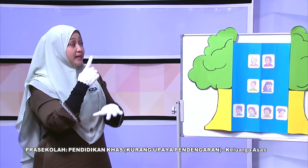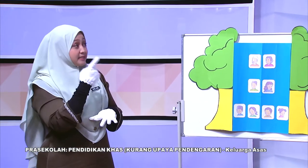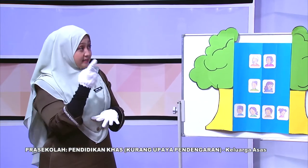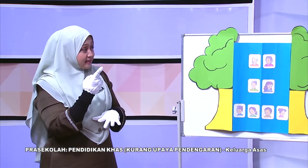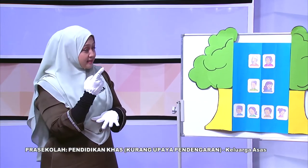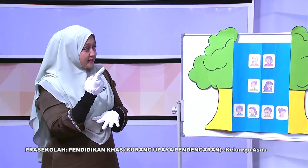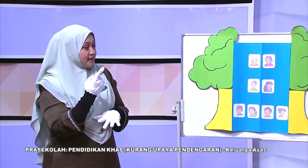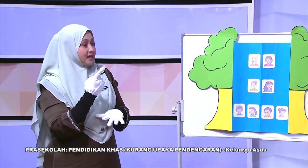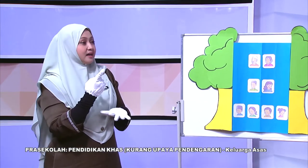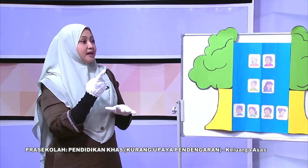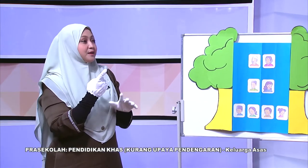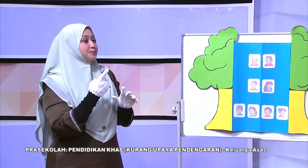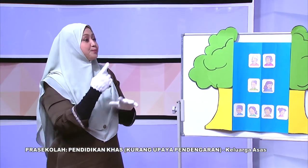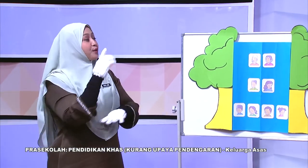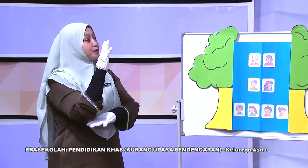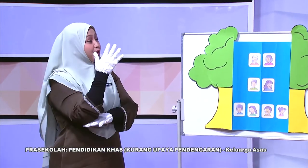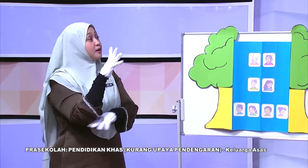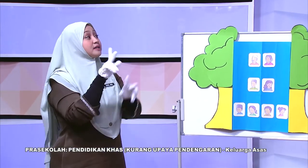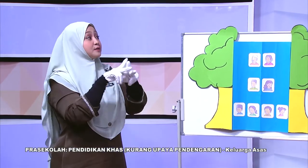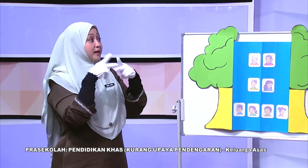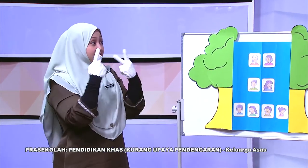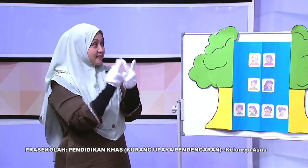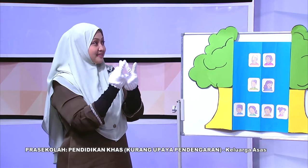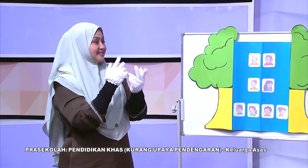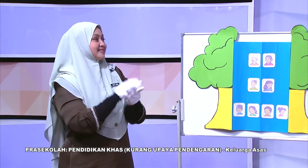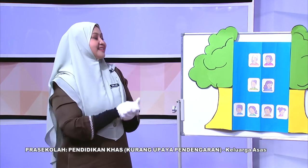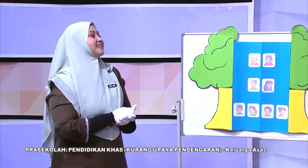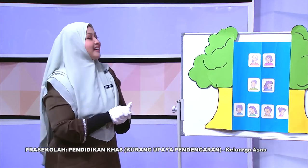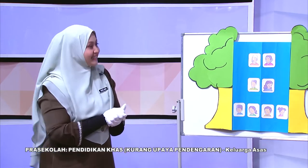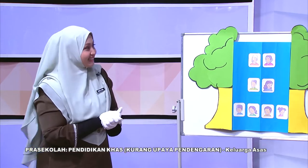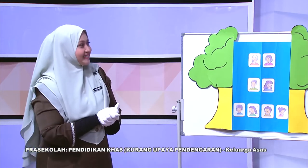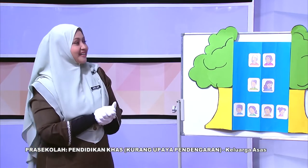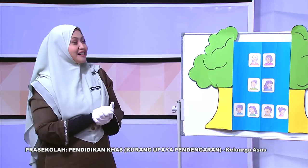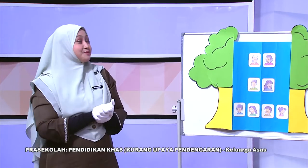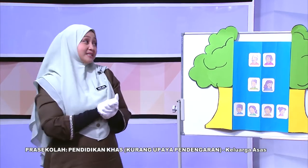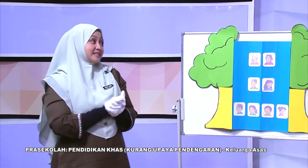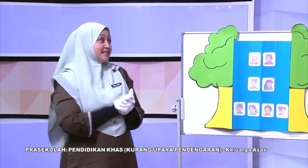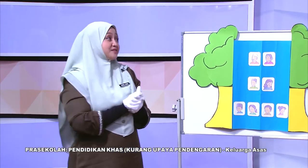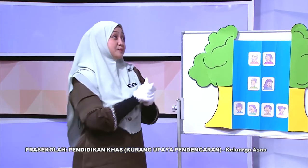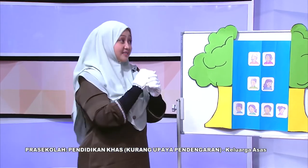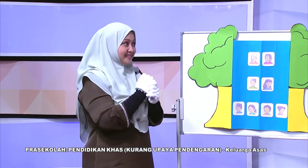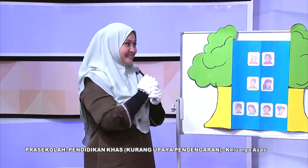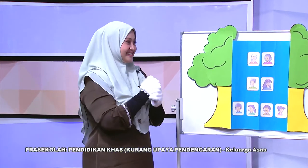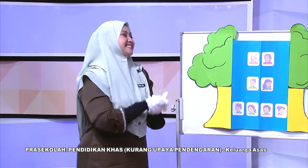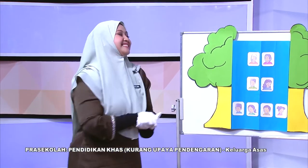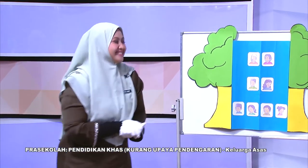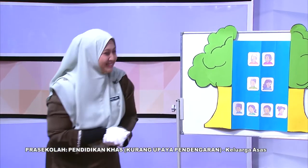biasa Opo kok keluar Hai pokok keluarga hasil bahasa Inggris mp3ahmad